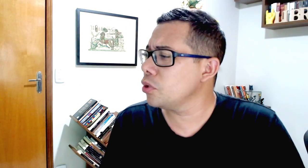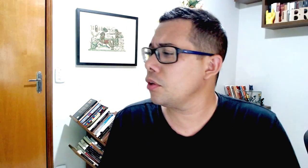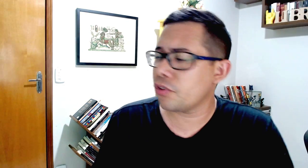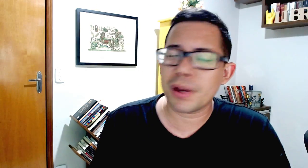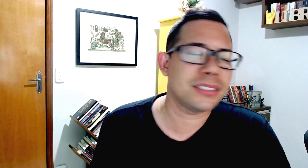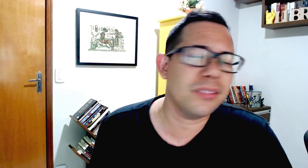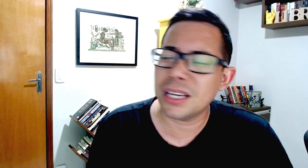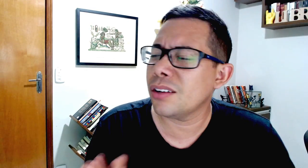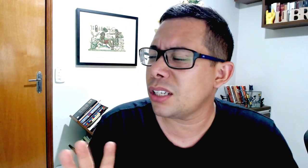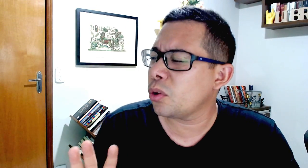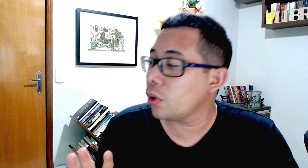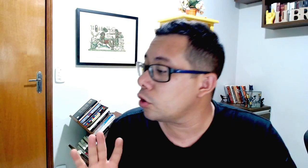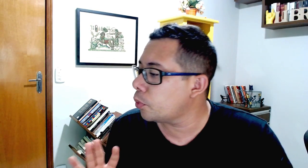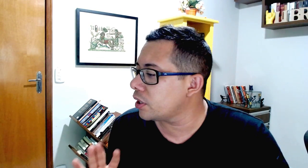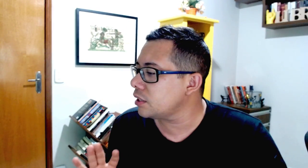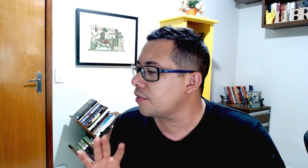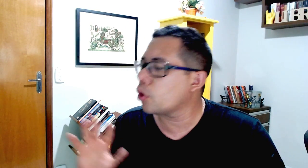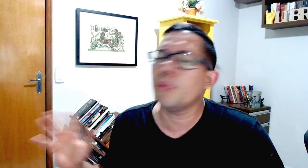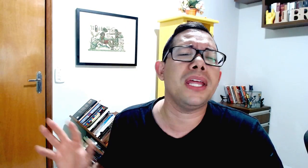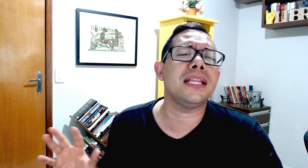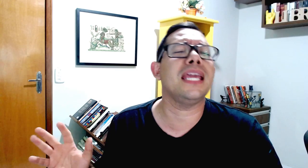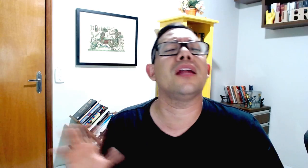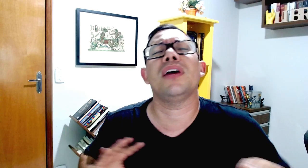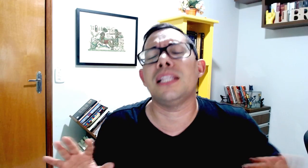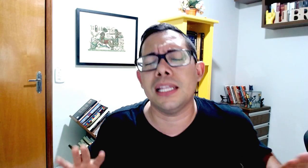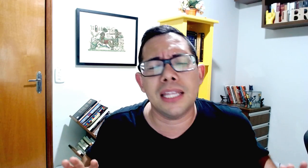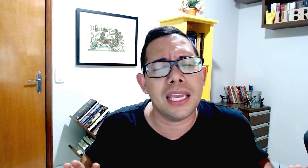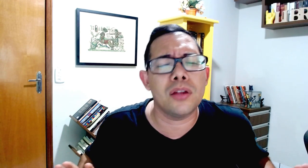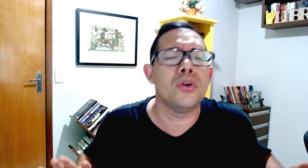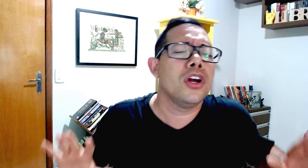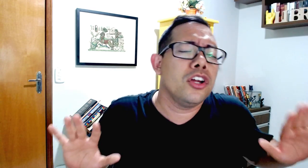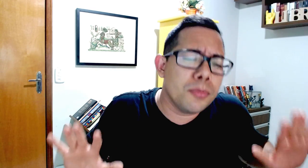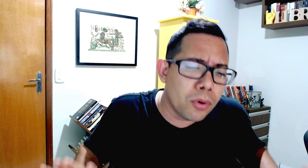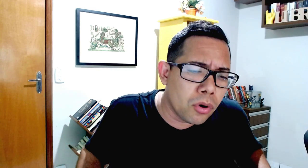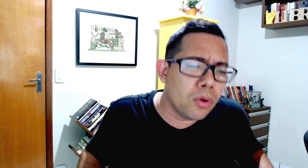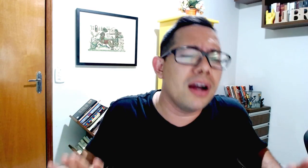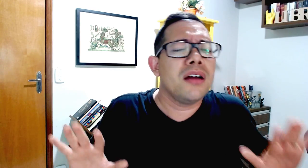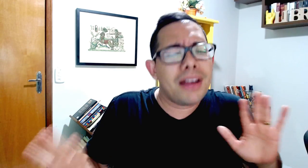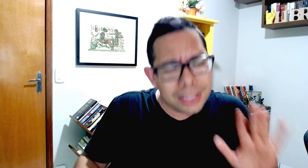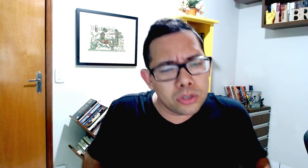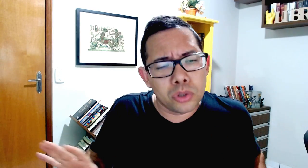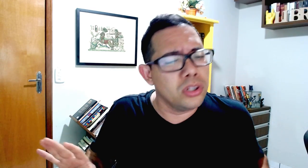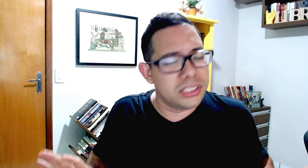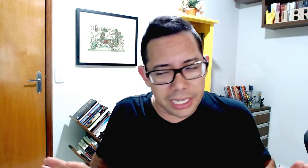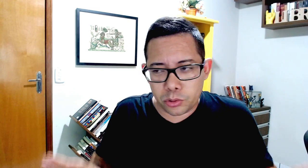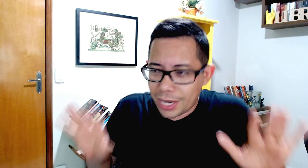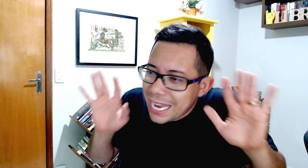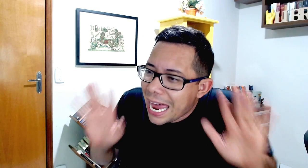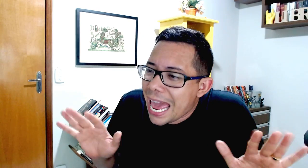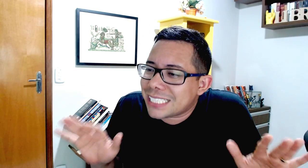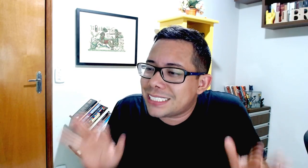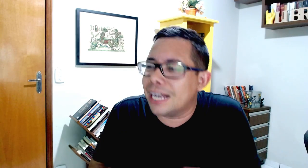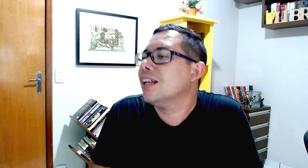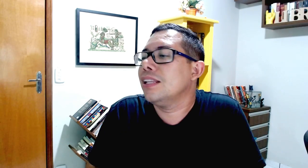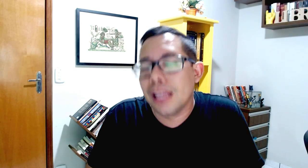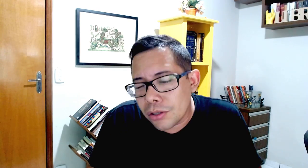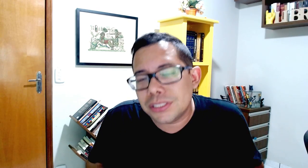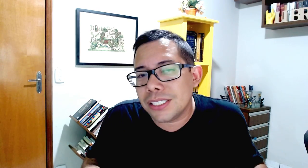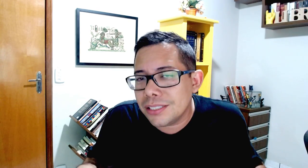que é muito informação não tranquila um pouquinho você vai prender vai entendendo de boa vai dando tudo certo relaxa não